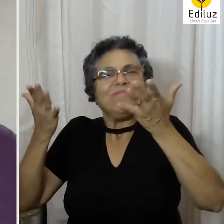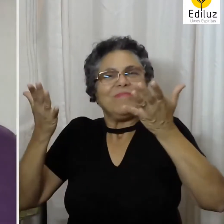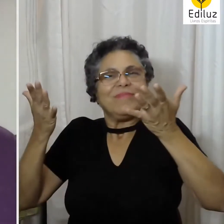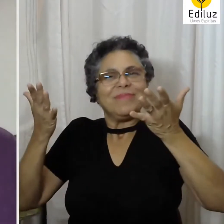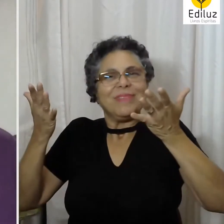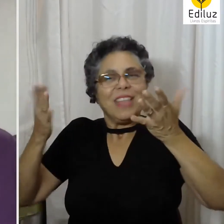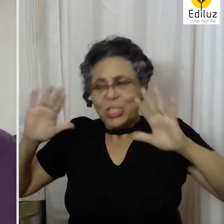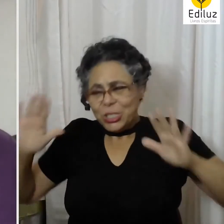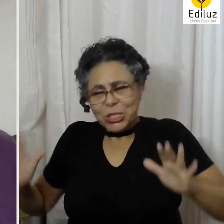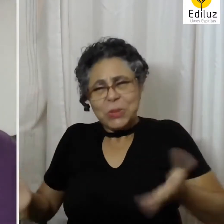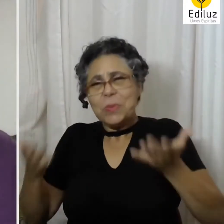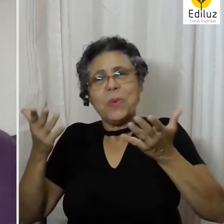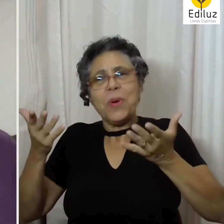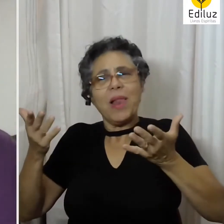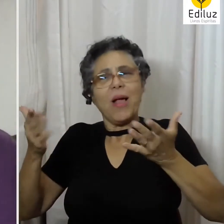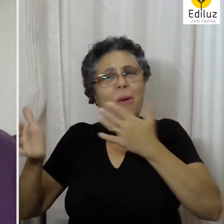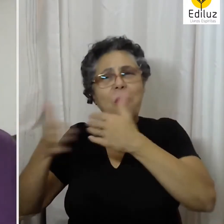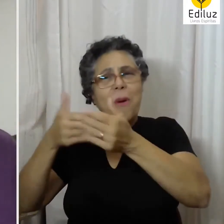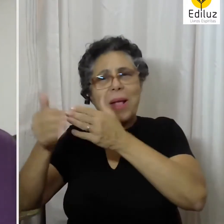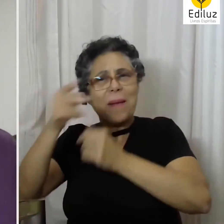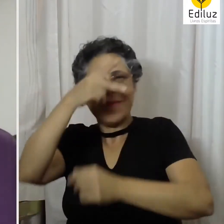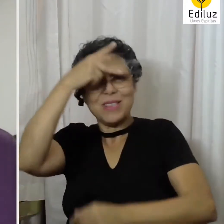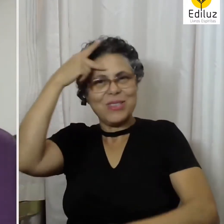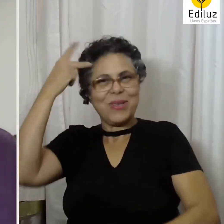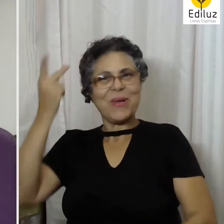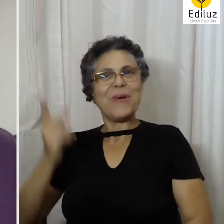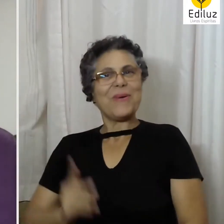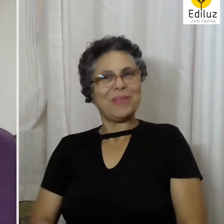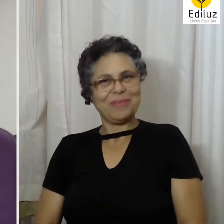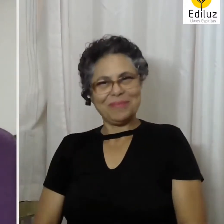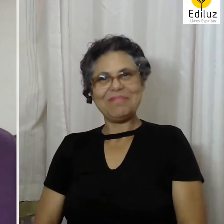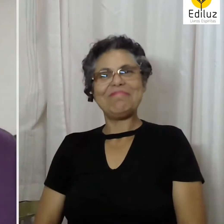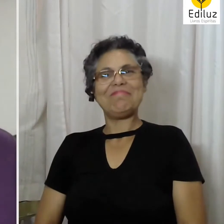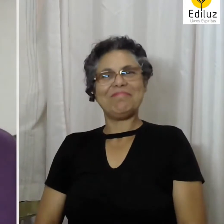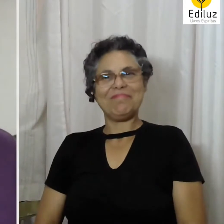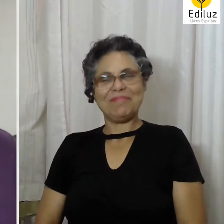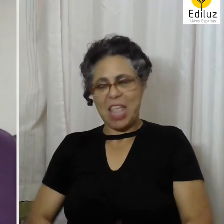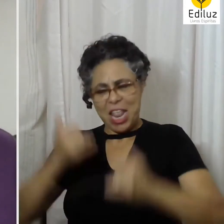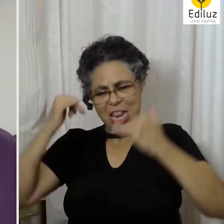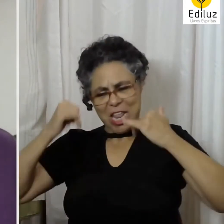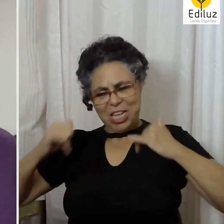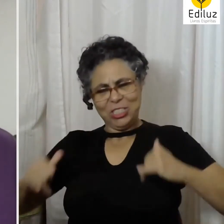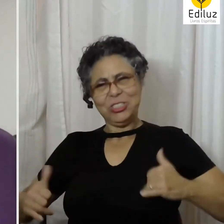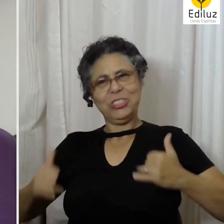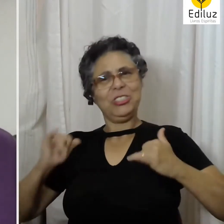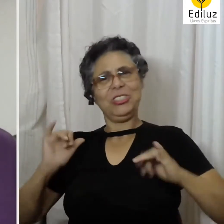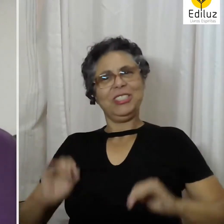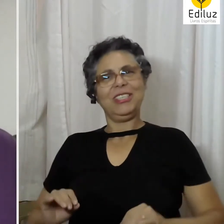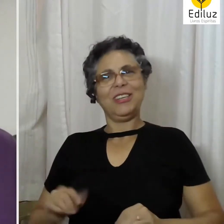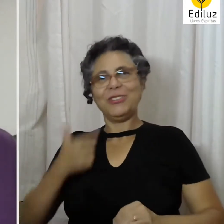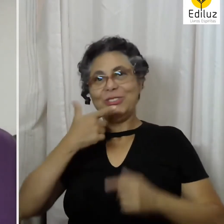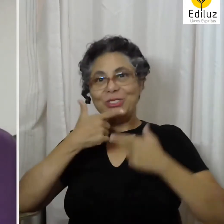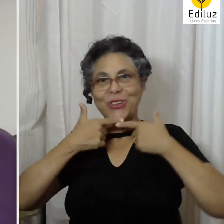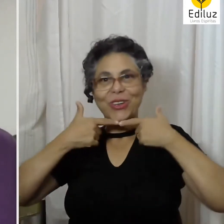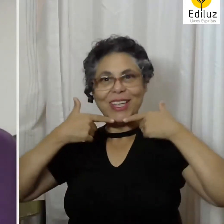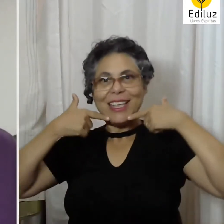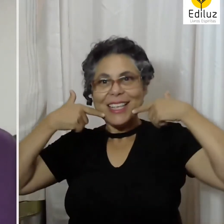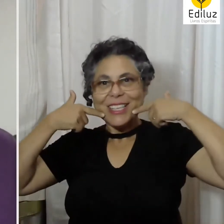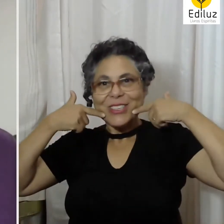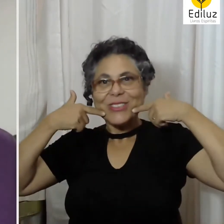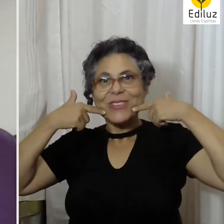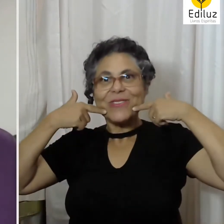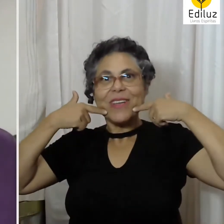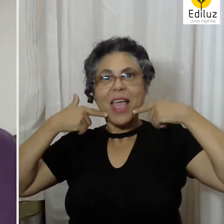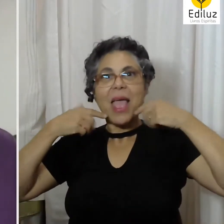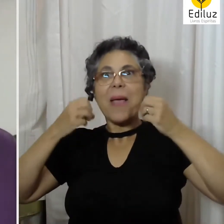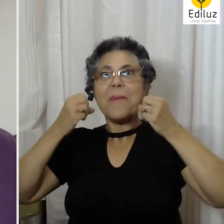estimulante, energizante. Um sorriso funciona